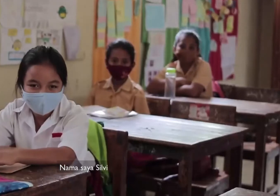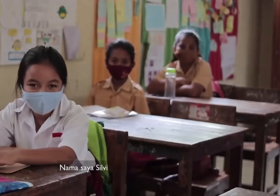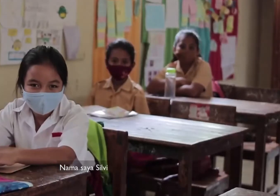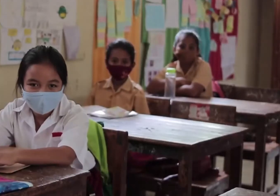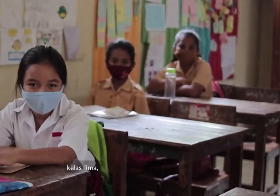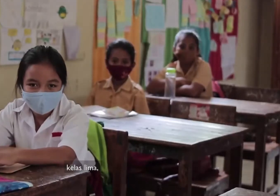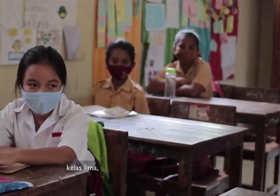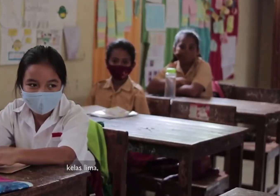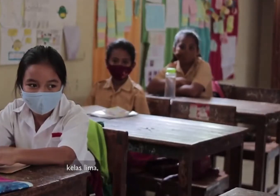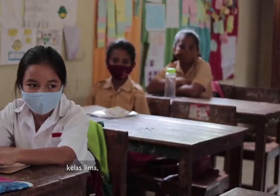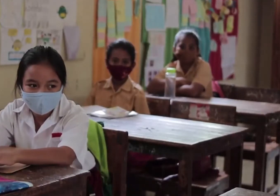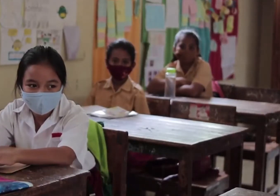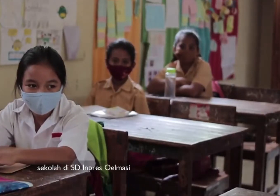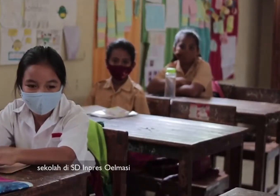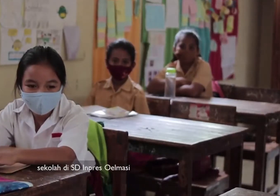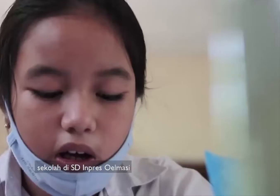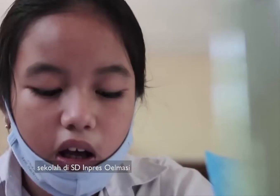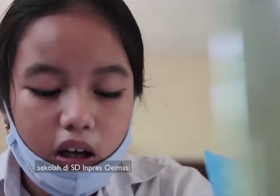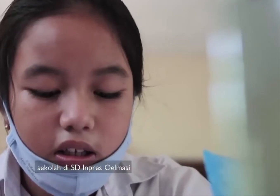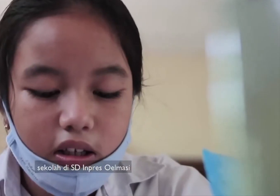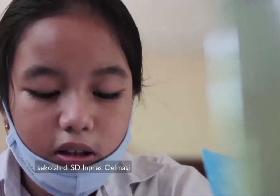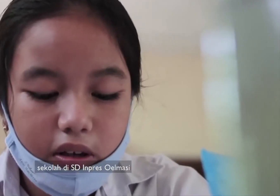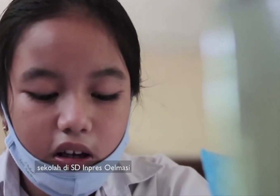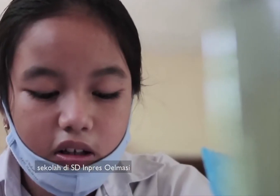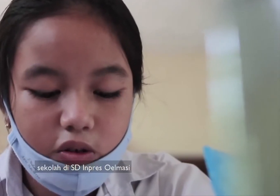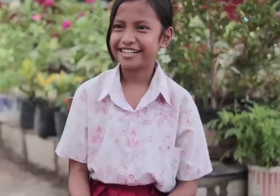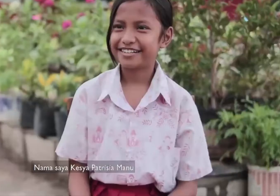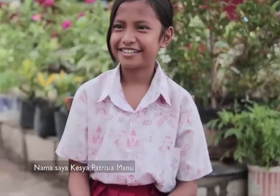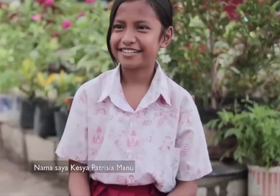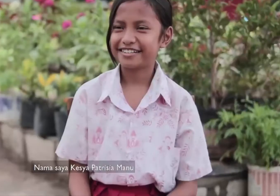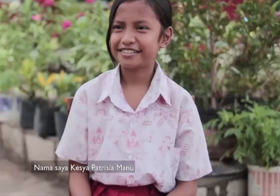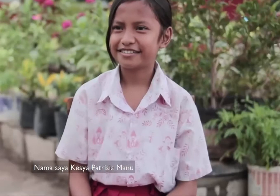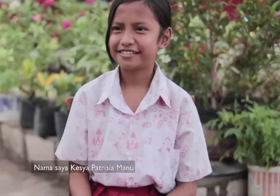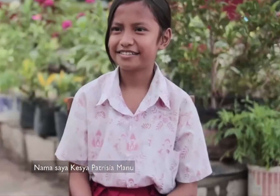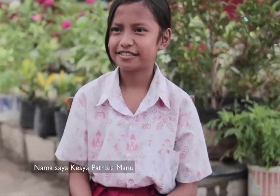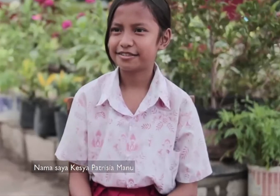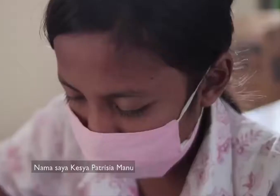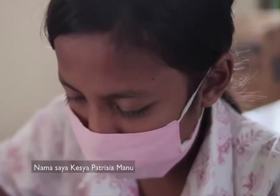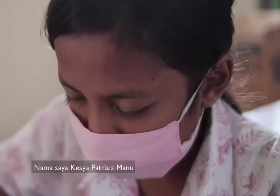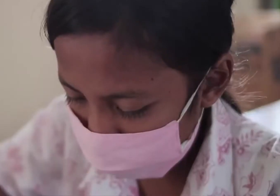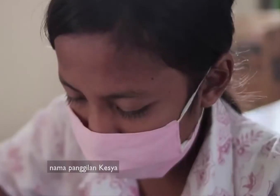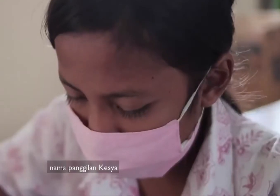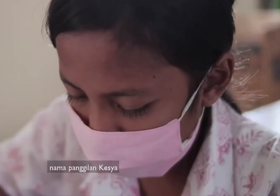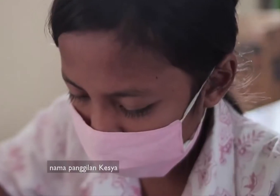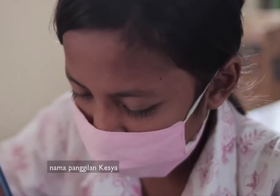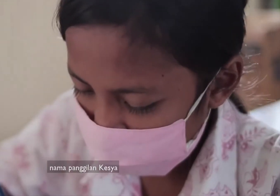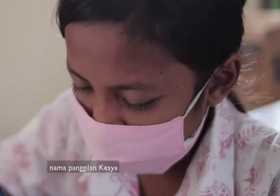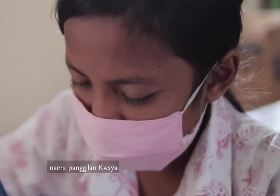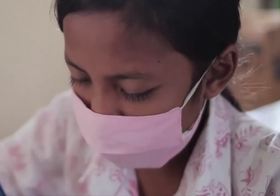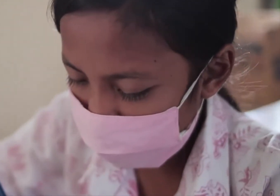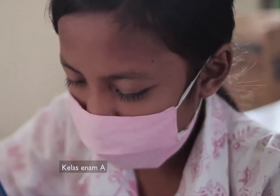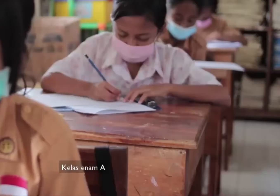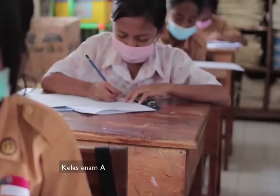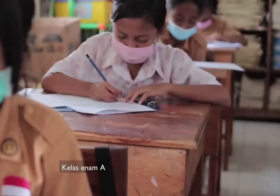Nama saya Silvi, kelas 5, sekolah di SD Impres Almasi. Nama saya Keisha Patricia Manu, nama